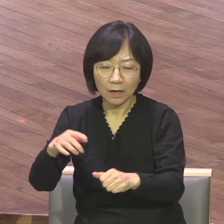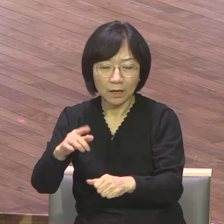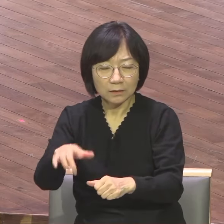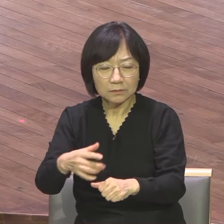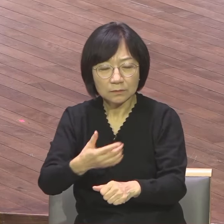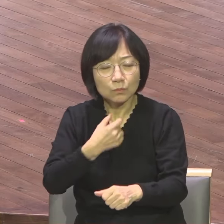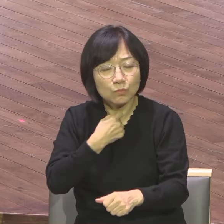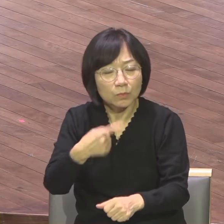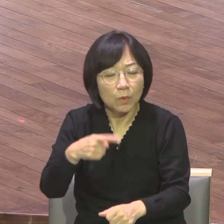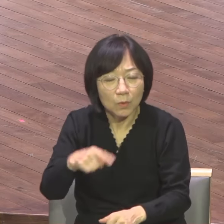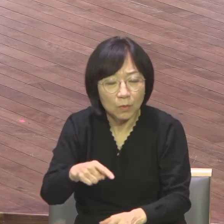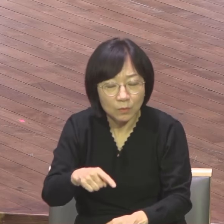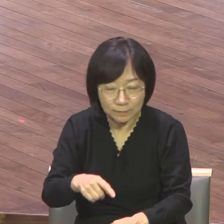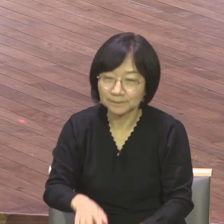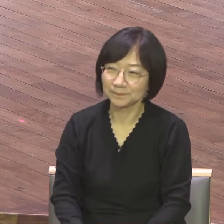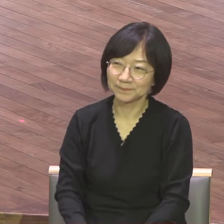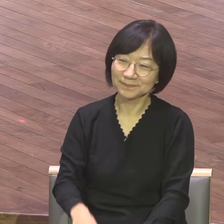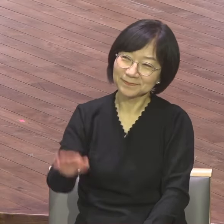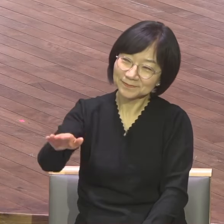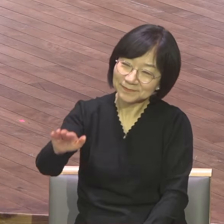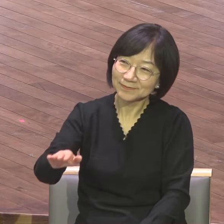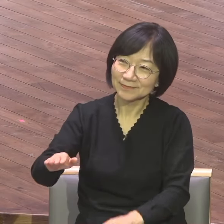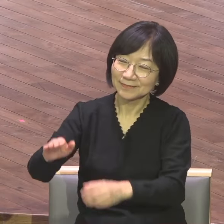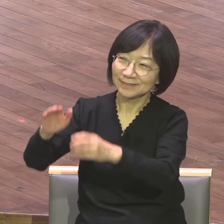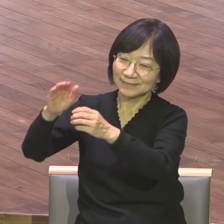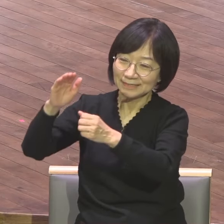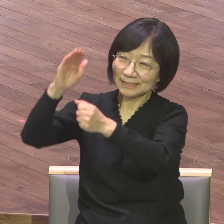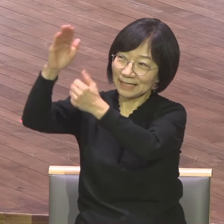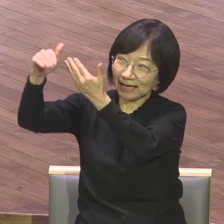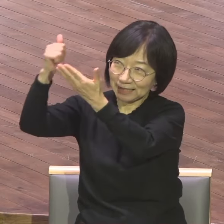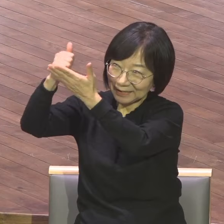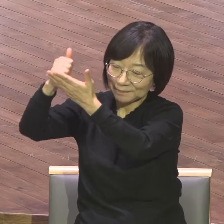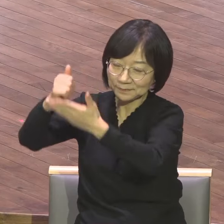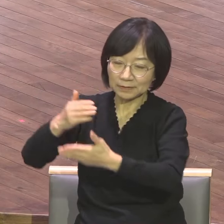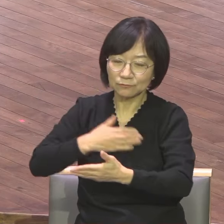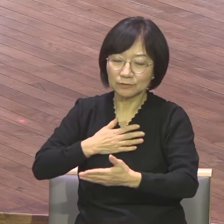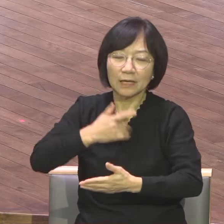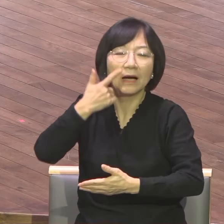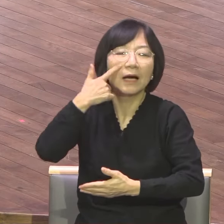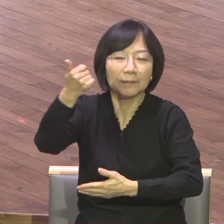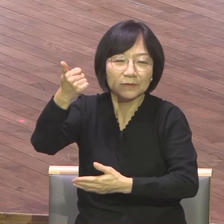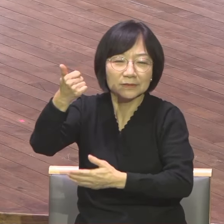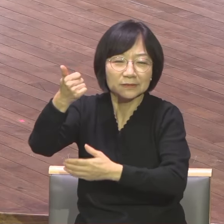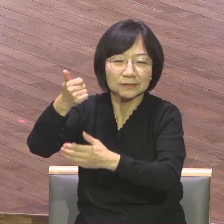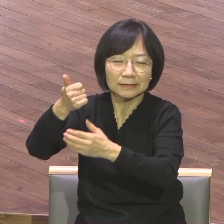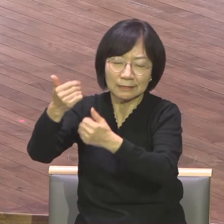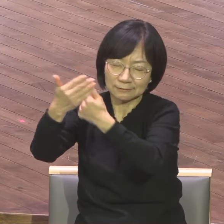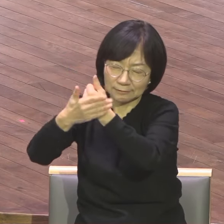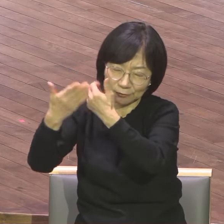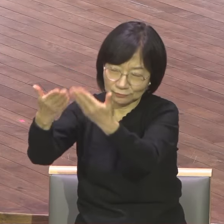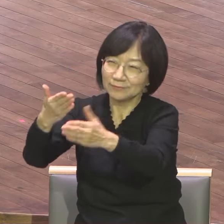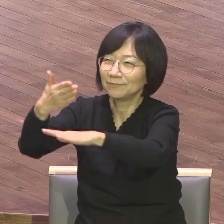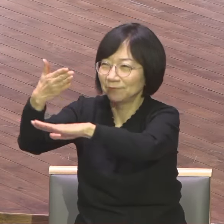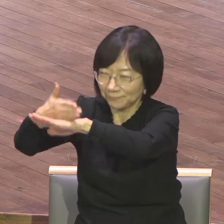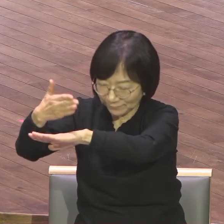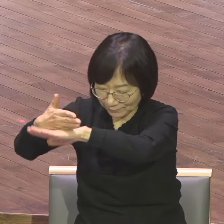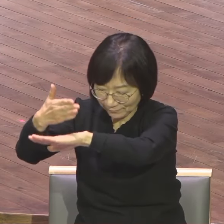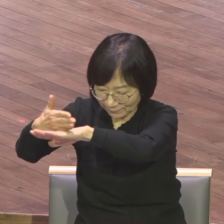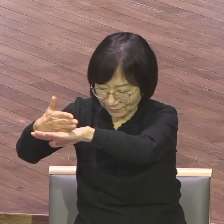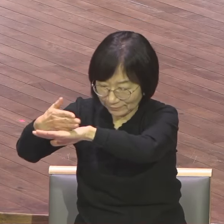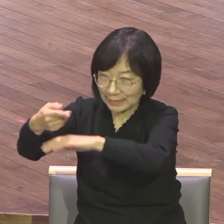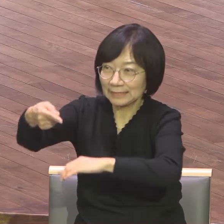아버지 딸방으로부터 베풀어 주신 놀라운 은혜에 먼저 감사를 드리고, 그리고 나서 구하는 것이 뭐냐?